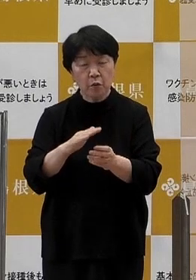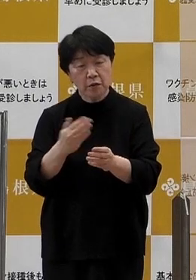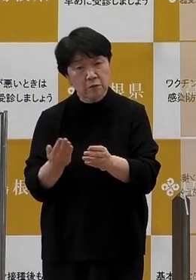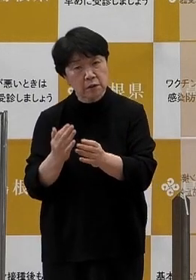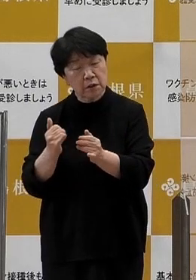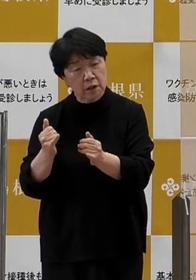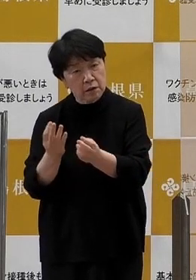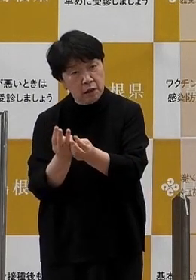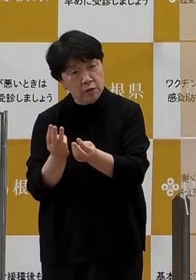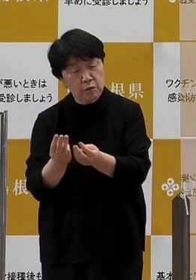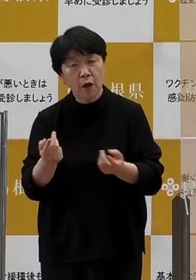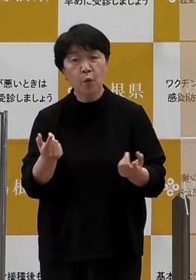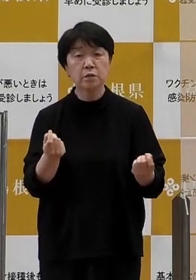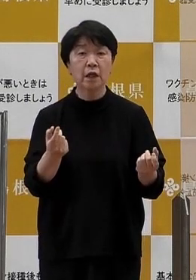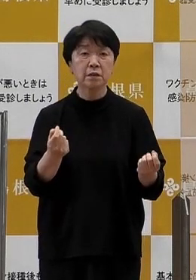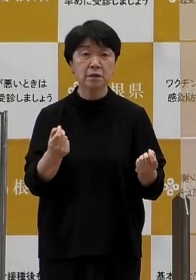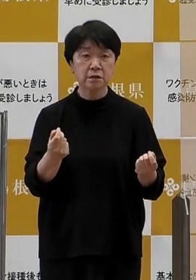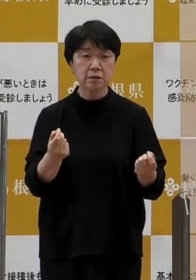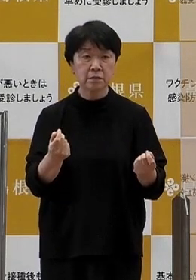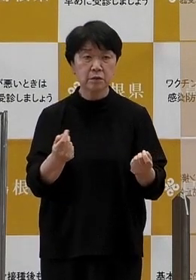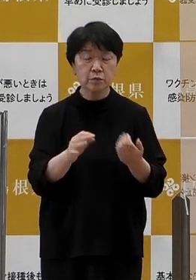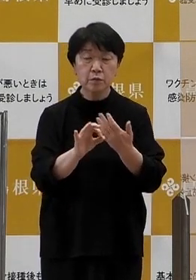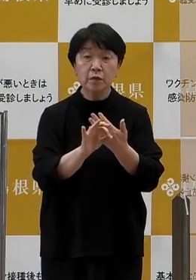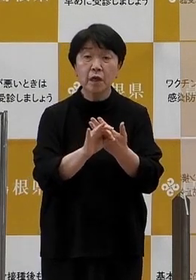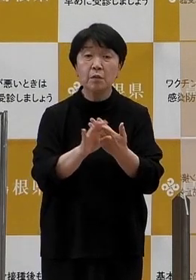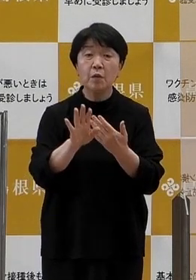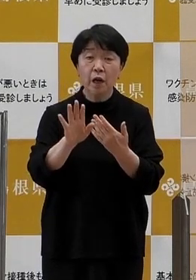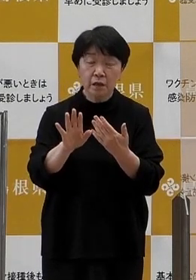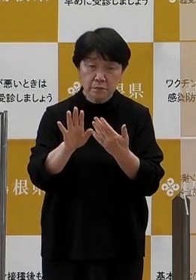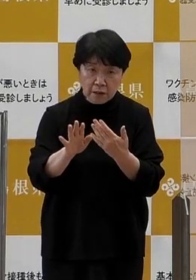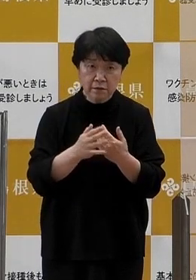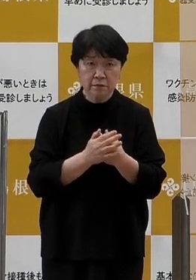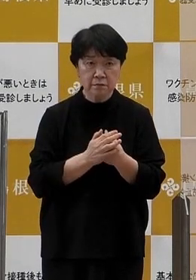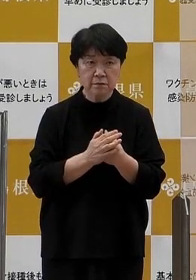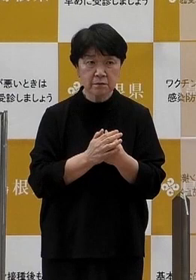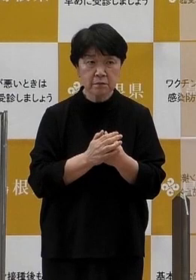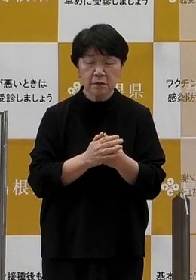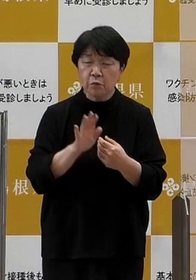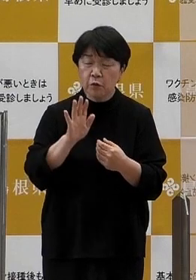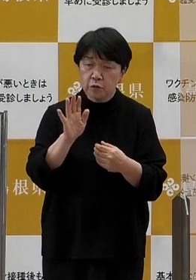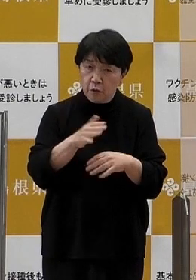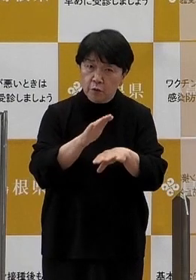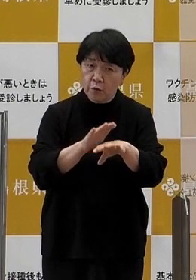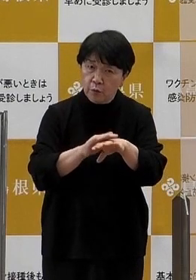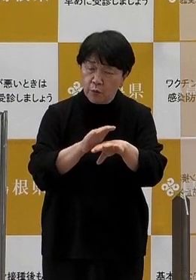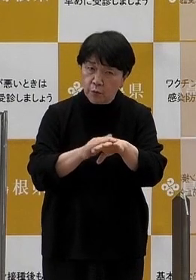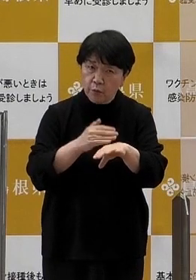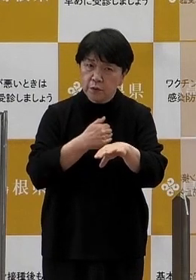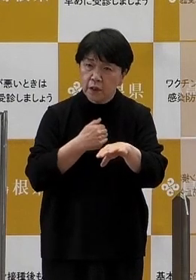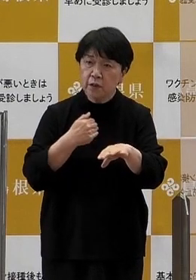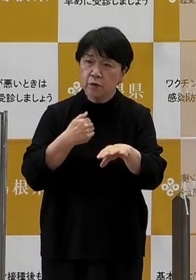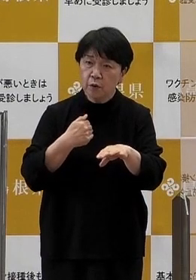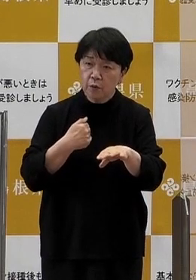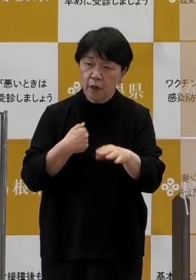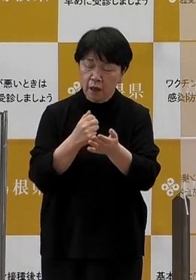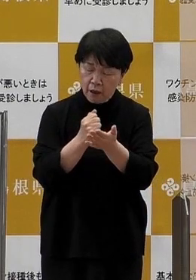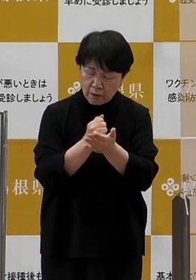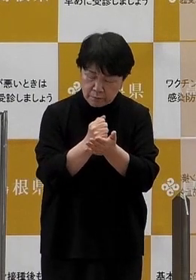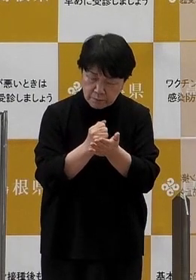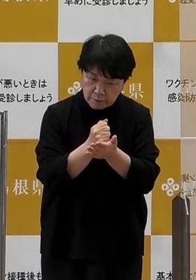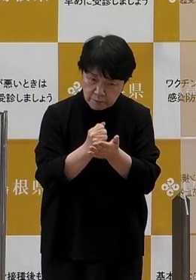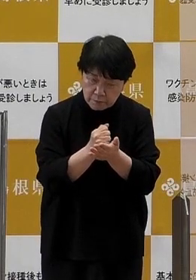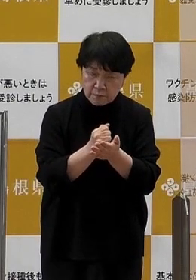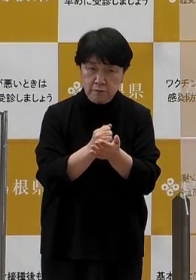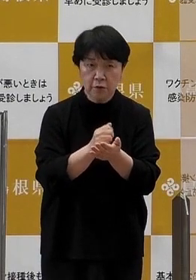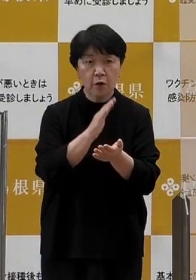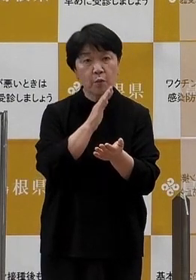ない。ただこれは、そこに持っていけるっていうのは、ある意味偶然なわけです。感染者の増